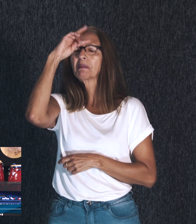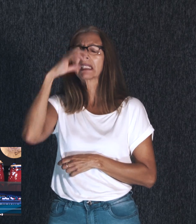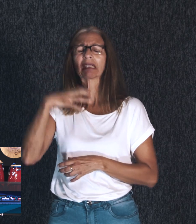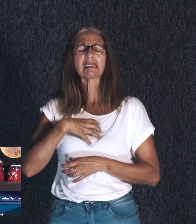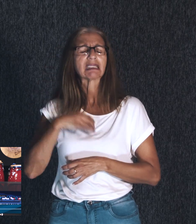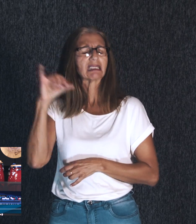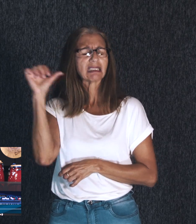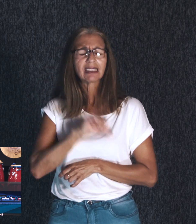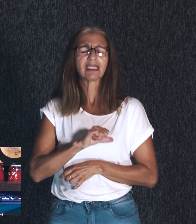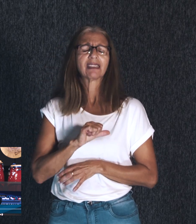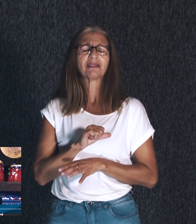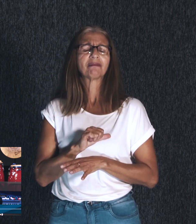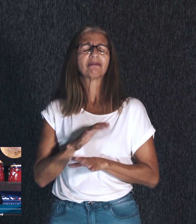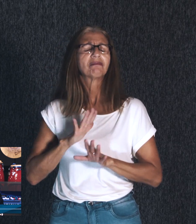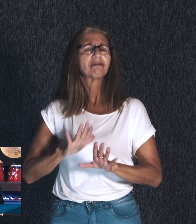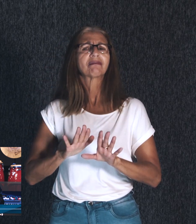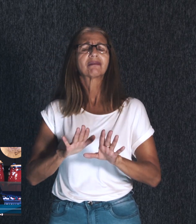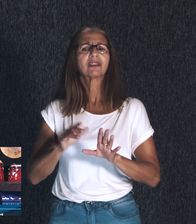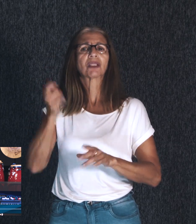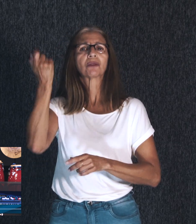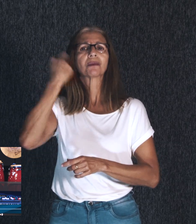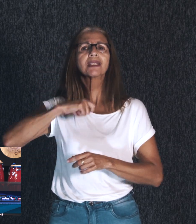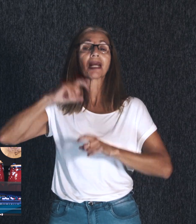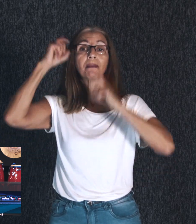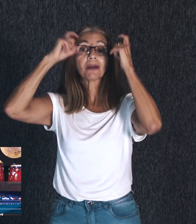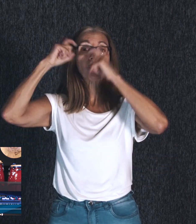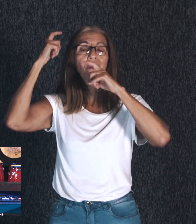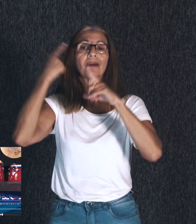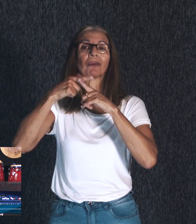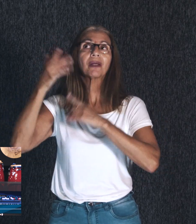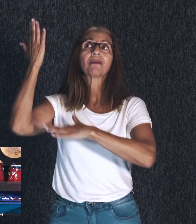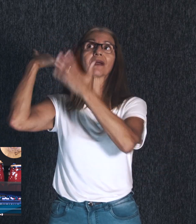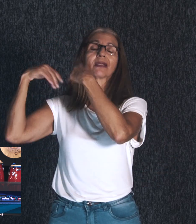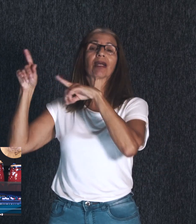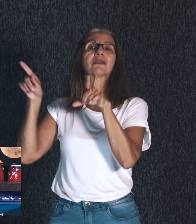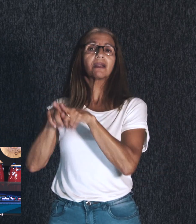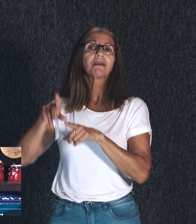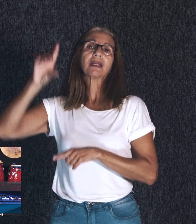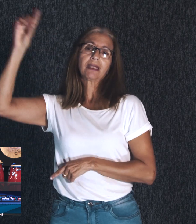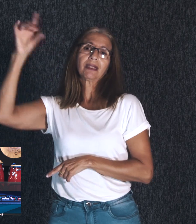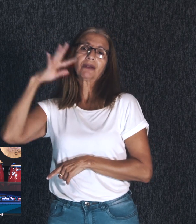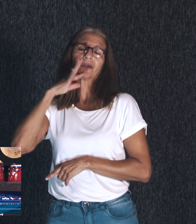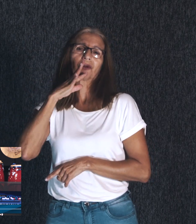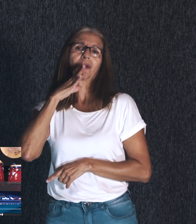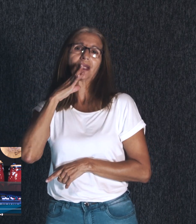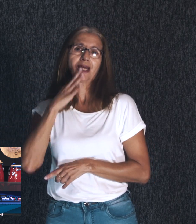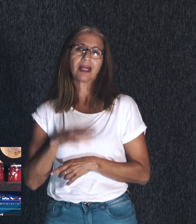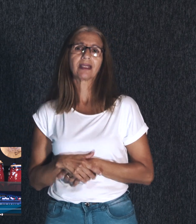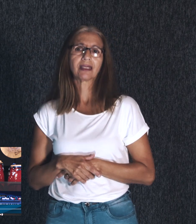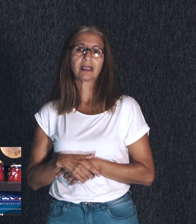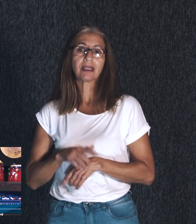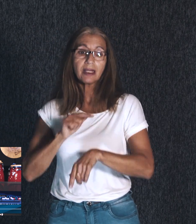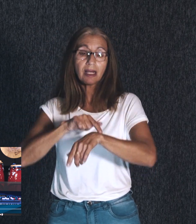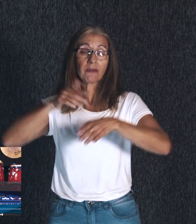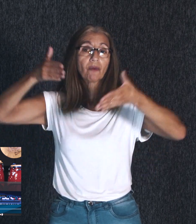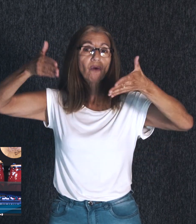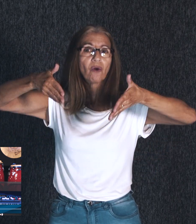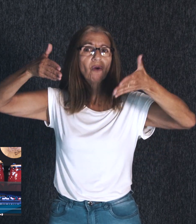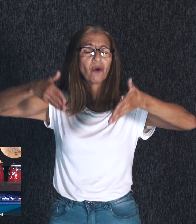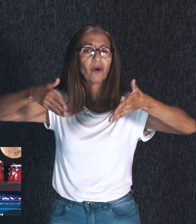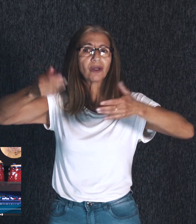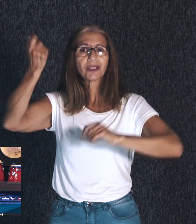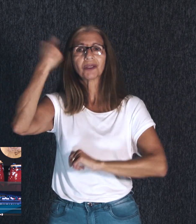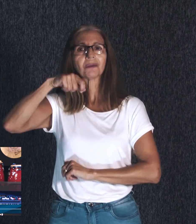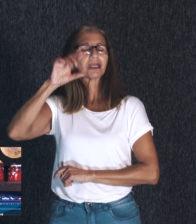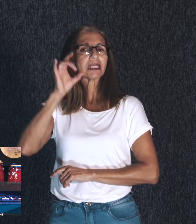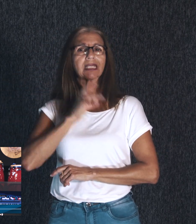passado. Você não precisa ter medo do hoje, porque Deus se faz presente hoje. Ele é um